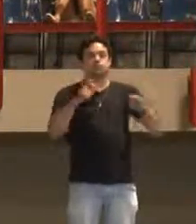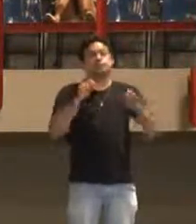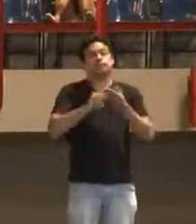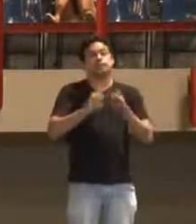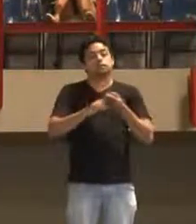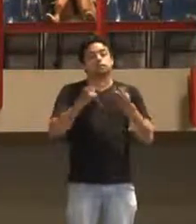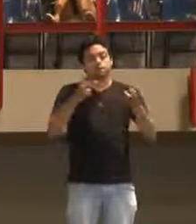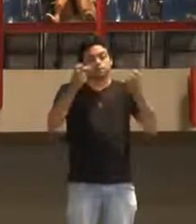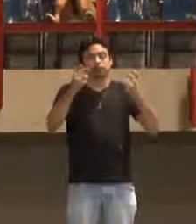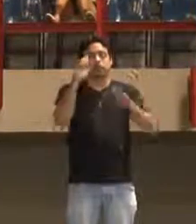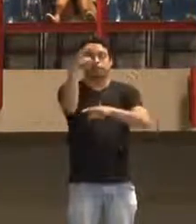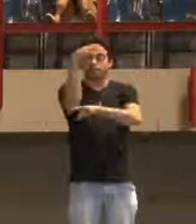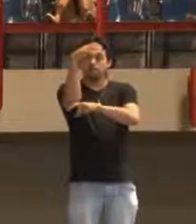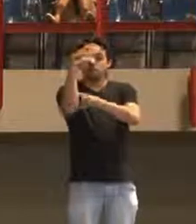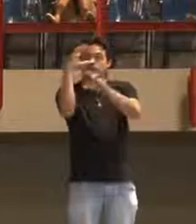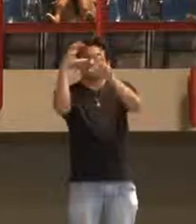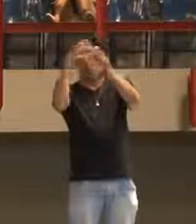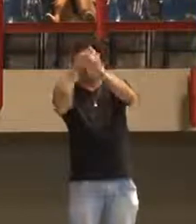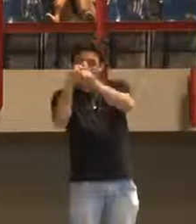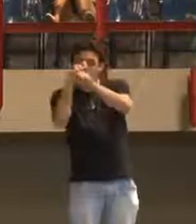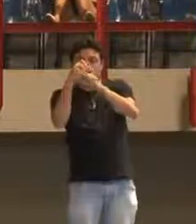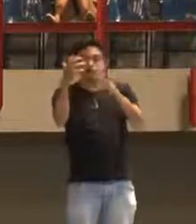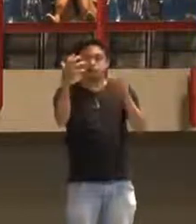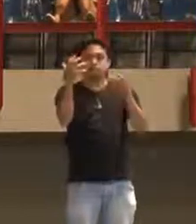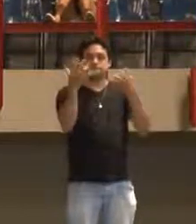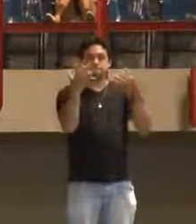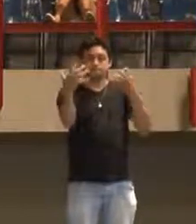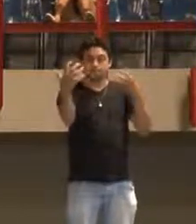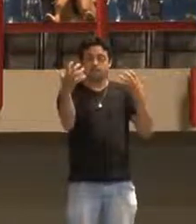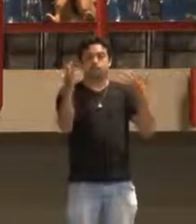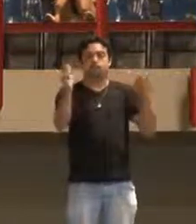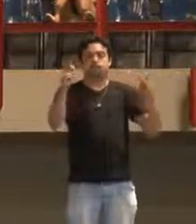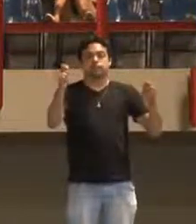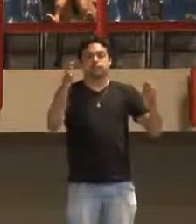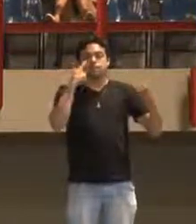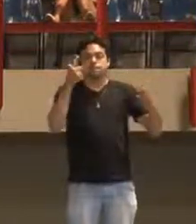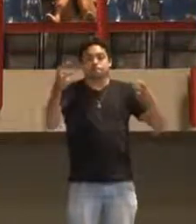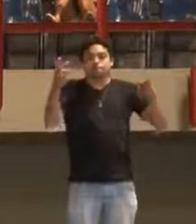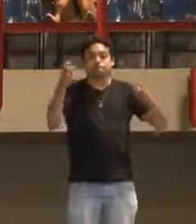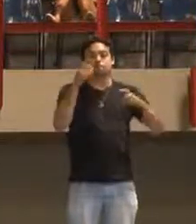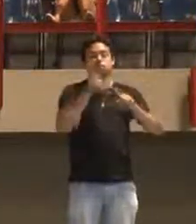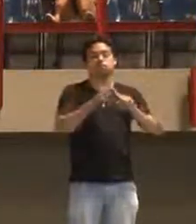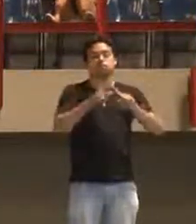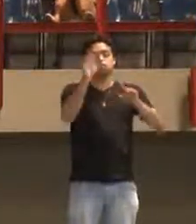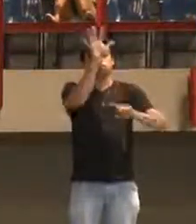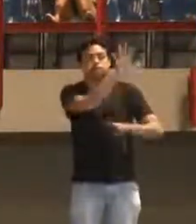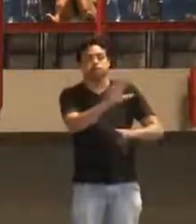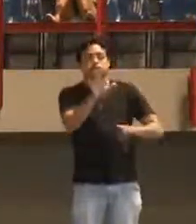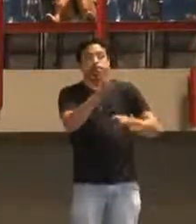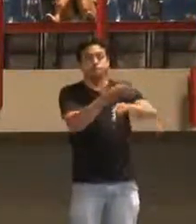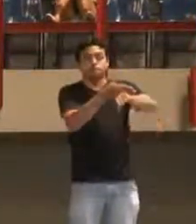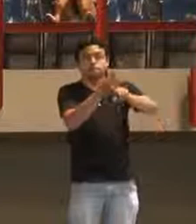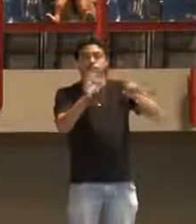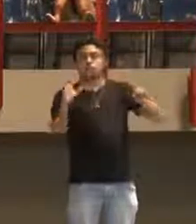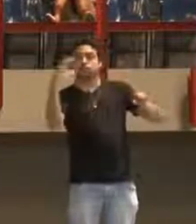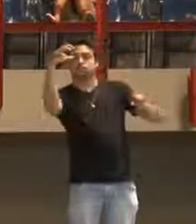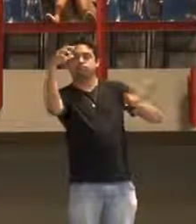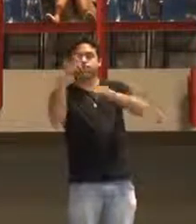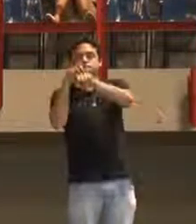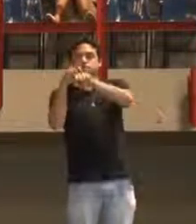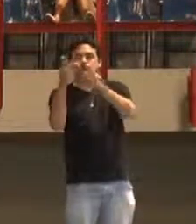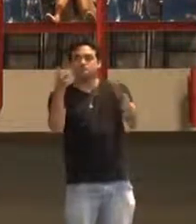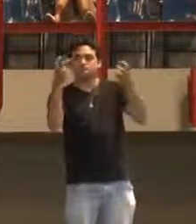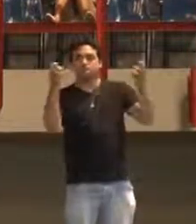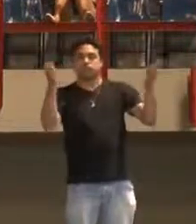ver? Consegue também. Então, quando a gente for preencher as cores dessa garrafa, a gente tem que levar em consideração uma coisa